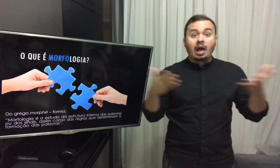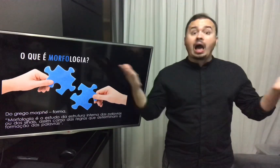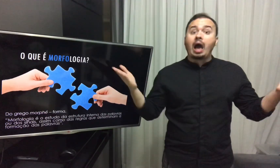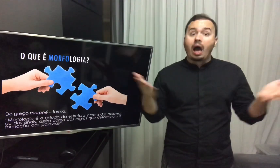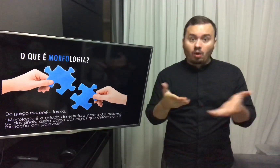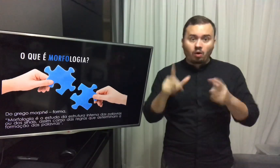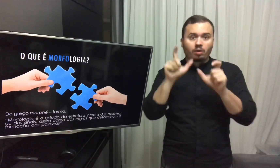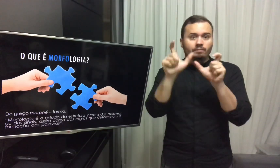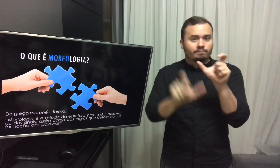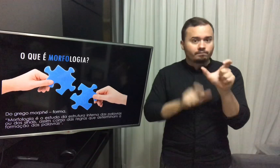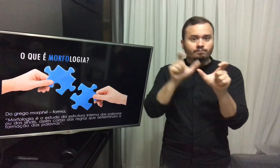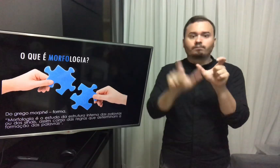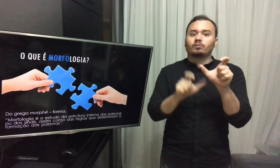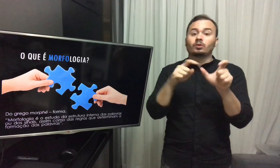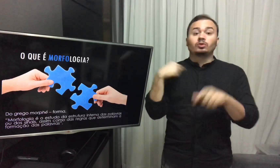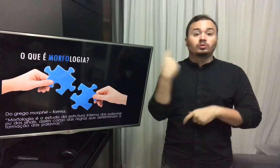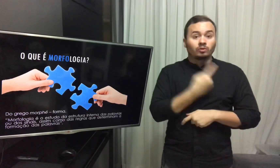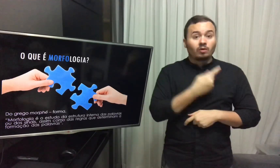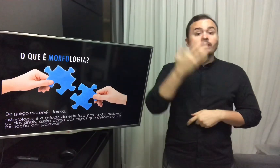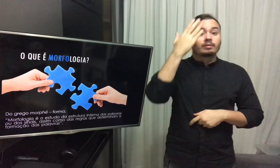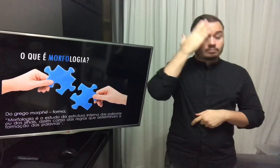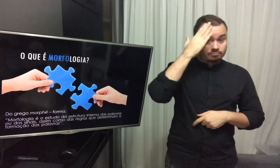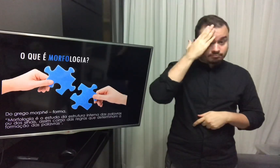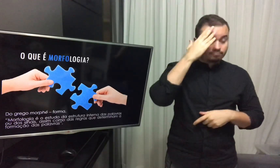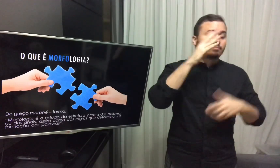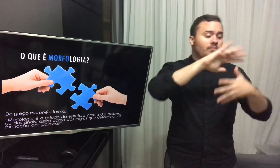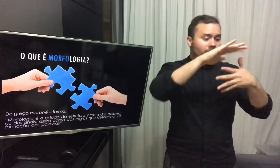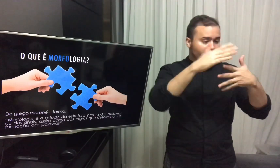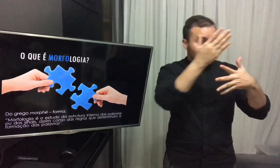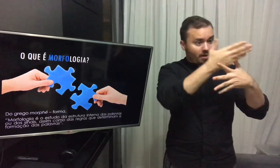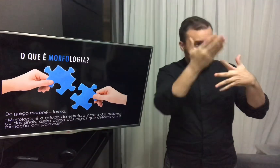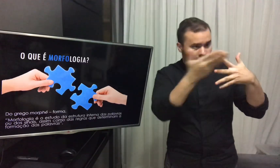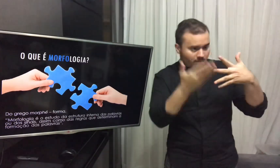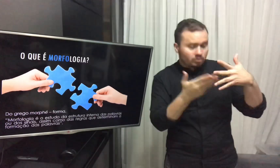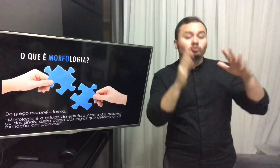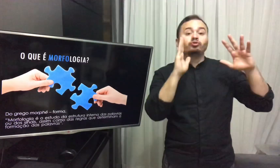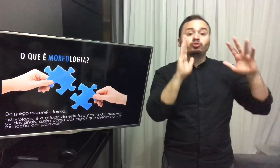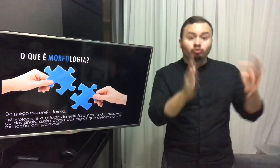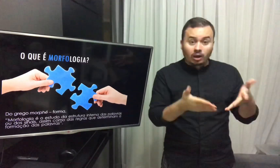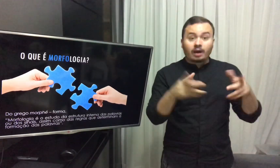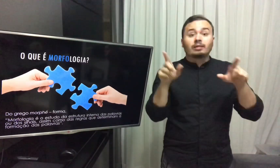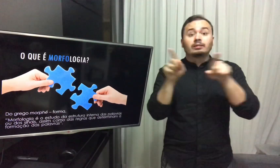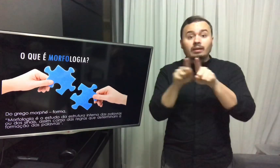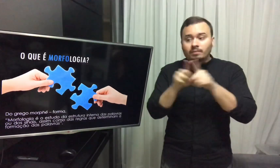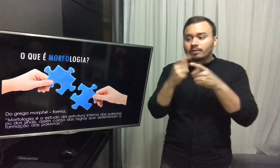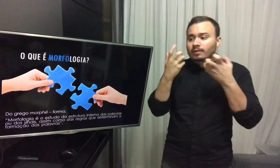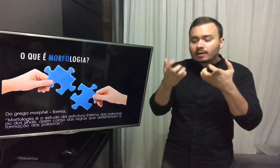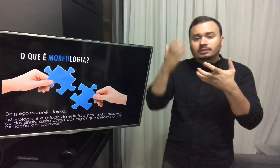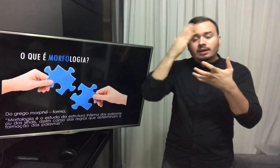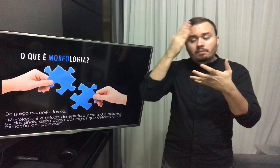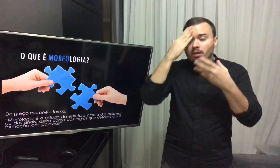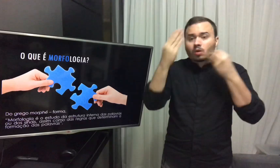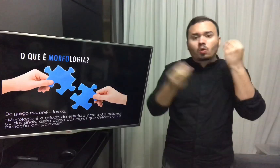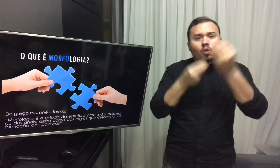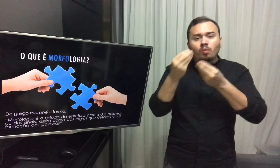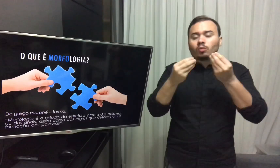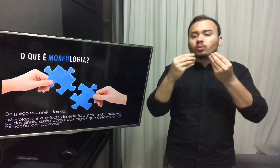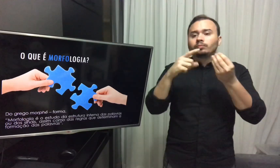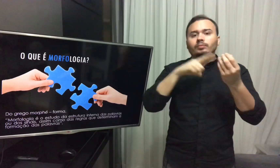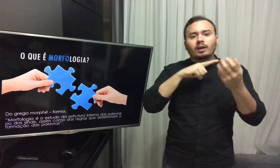parâmetros. Agora sim, na morfologia, que a gente vai se interessar pelos significados,